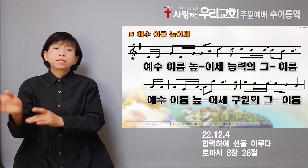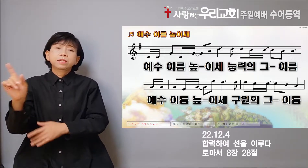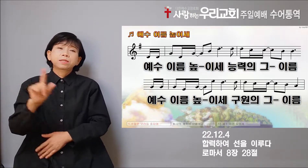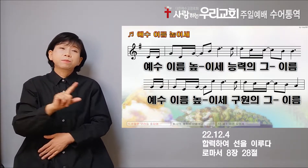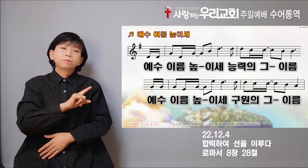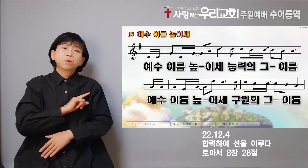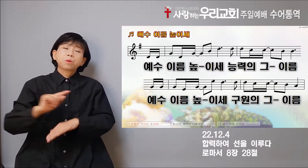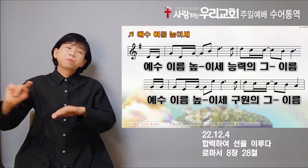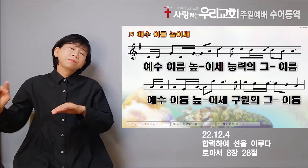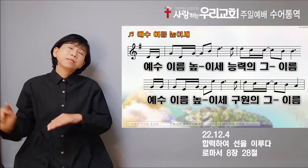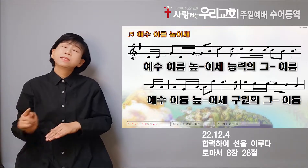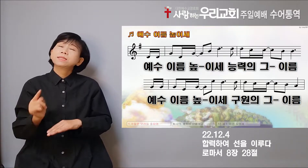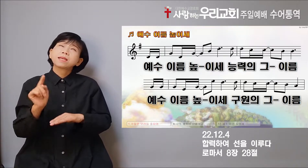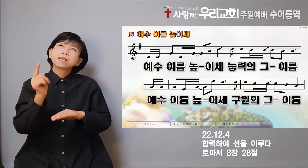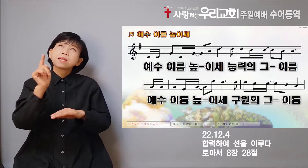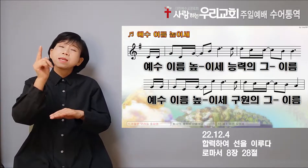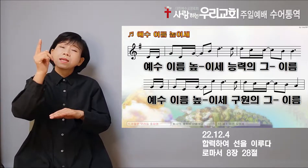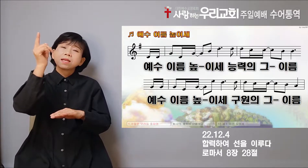예수 이름